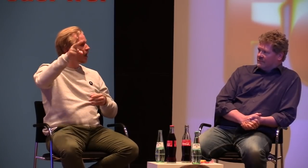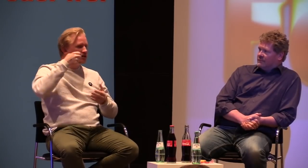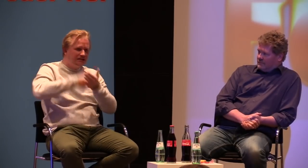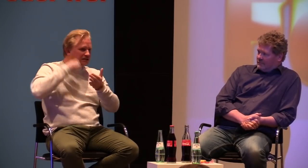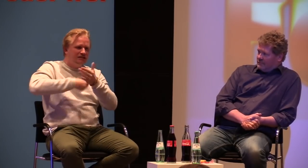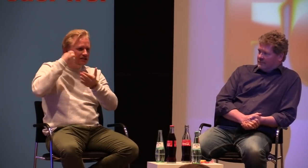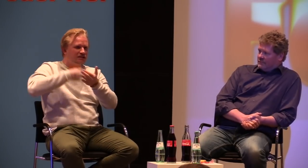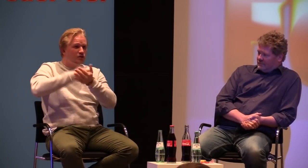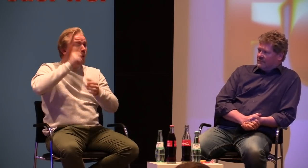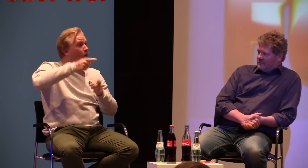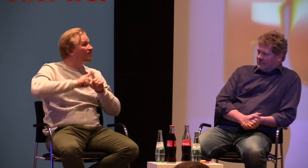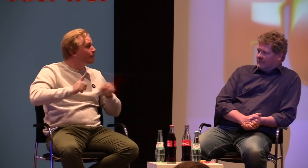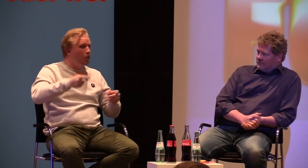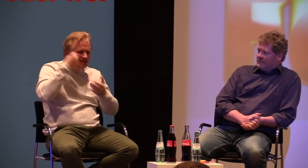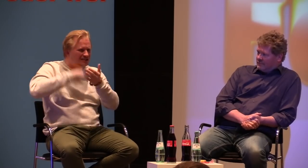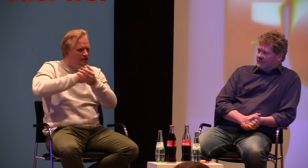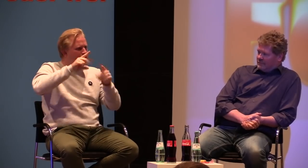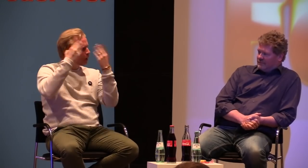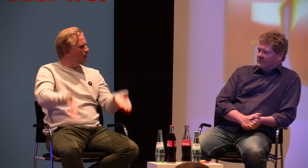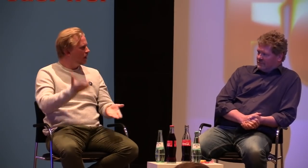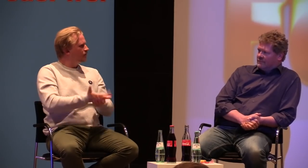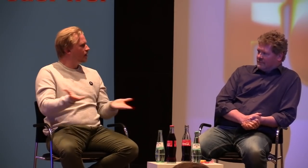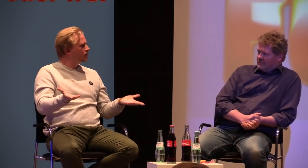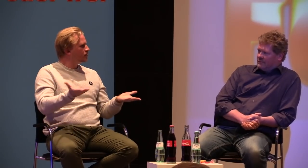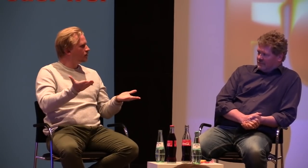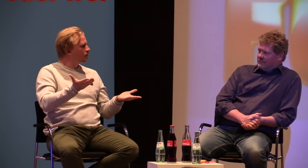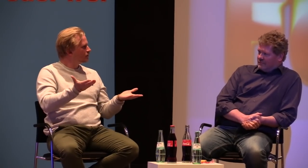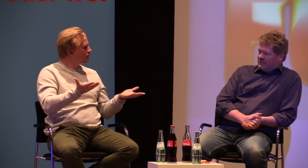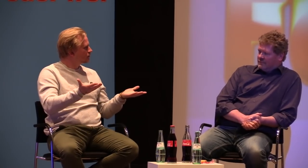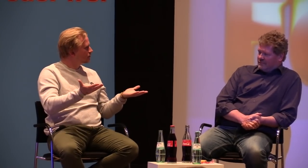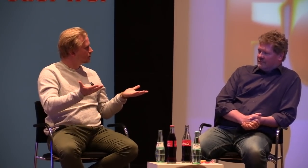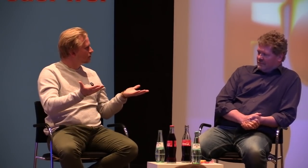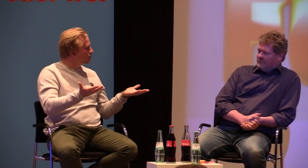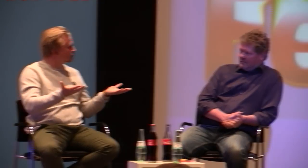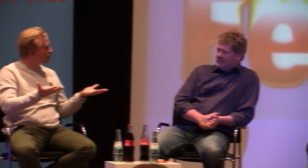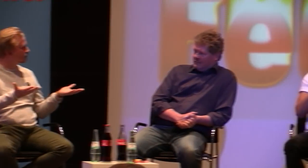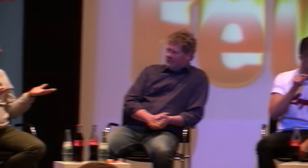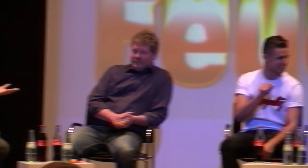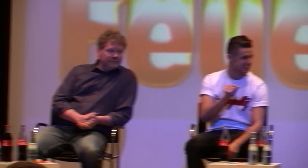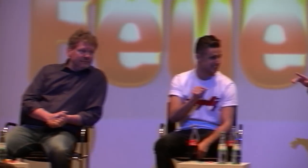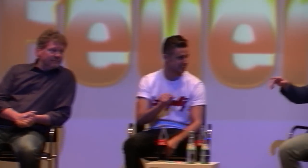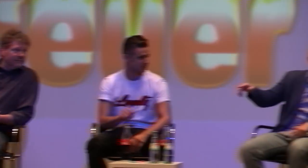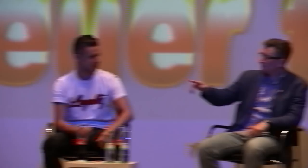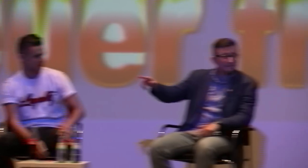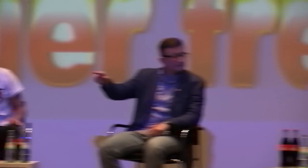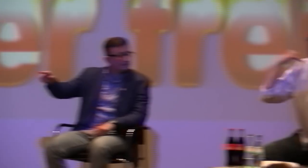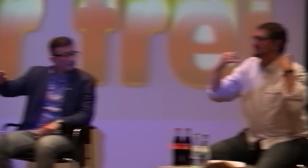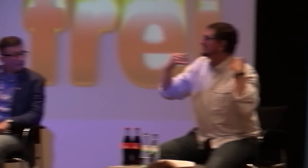68er-Bewegung zum Beispiel, die gekämpft haben, die demonstriert sind, oder Berliner Mauerfall, die Leute, die da einfach demonstriert haben, bis die Mauer gefallen